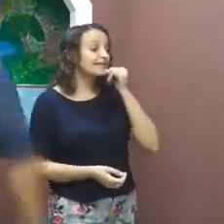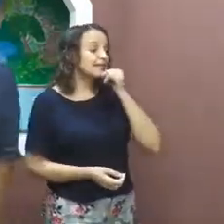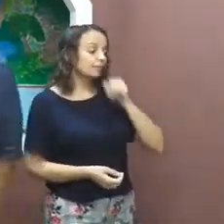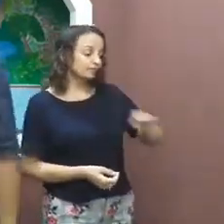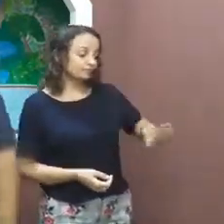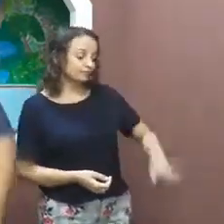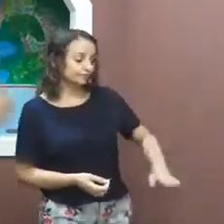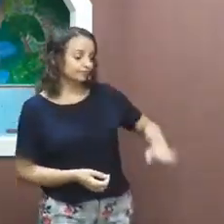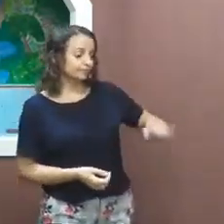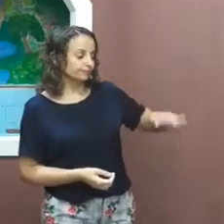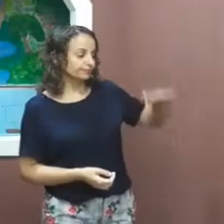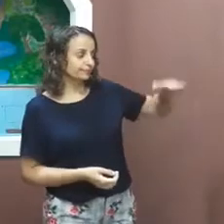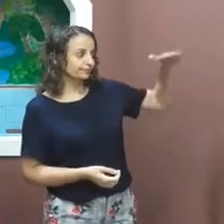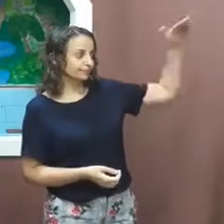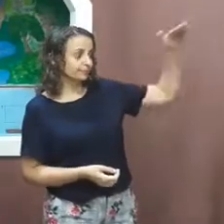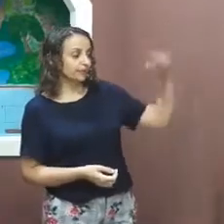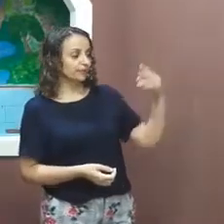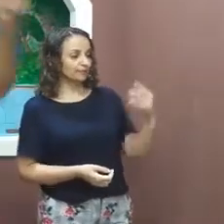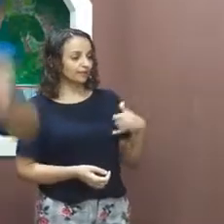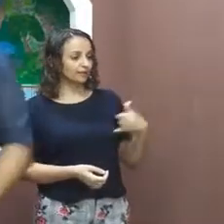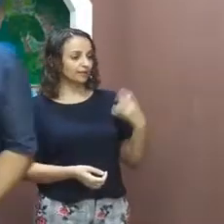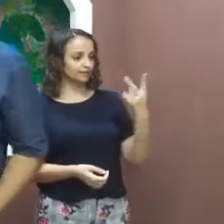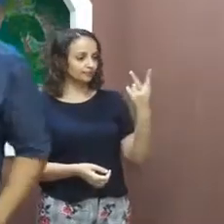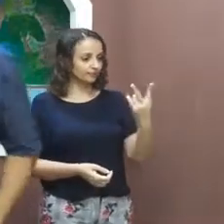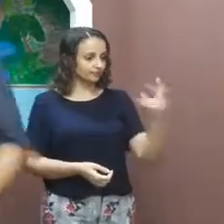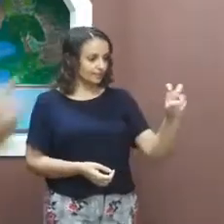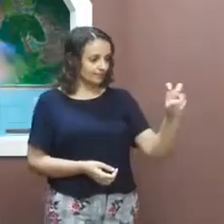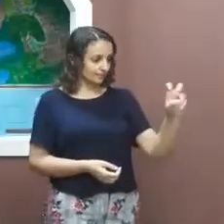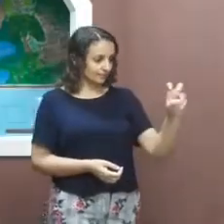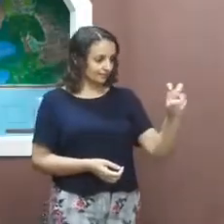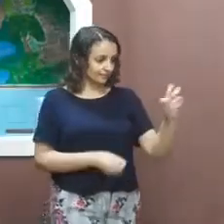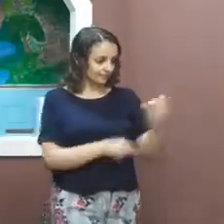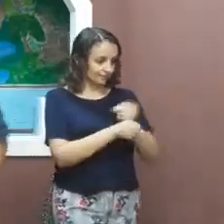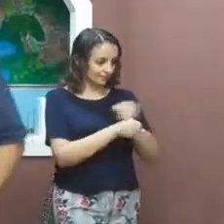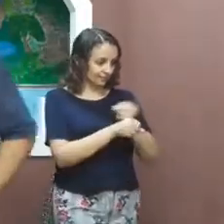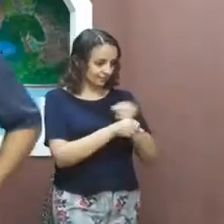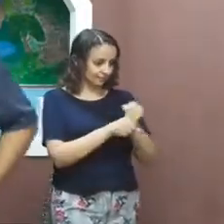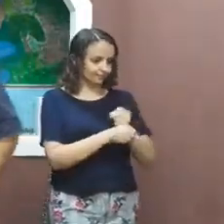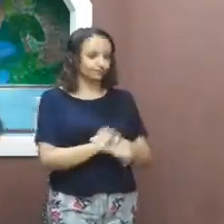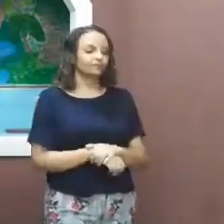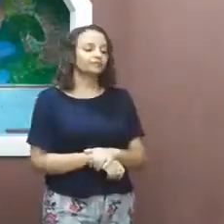idades, 25 anos, um adolescente de 25 anos, ainda está na casa do pai.